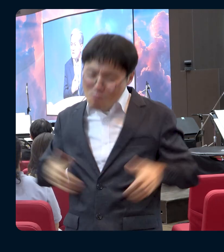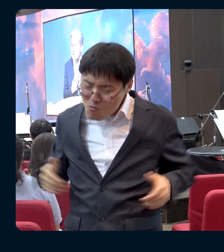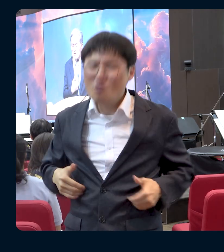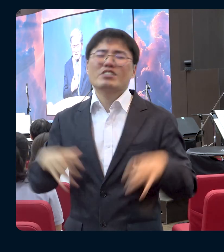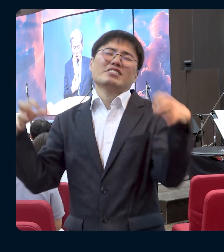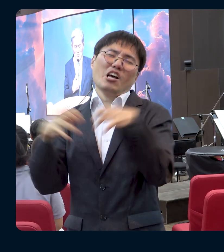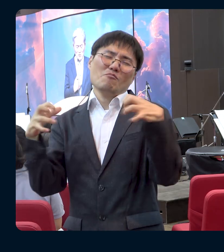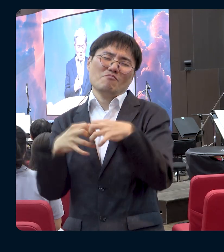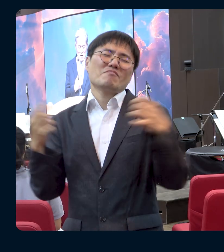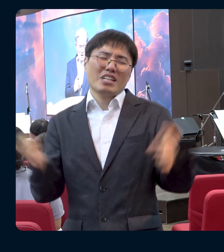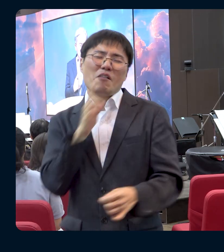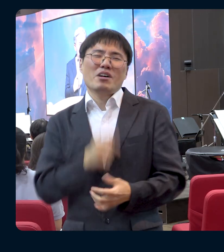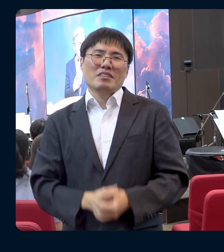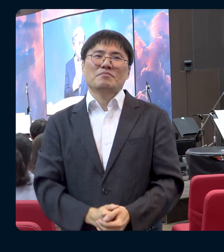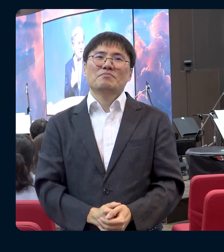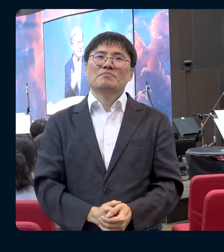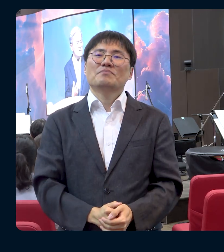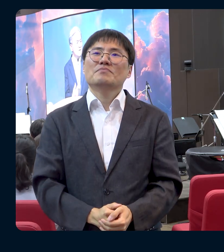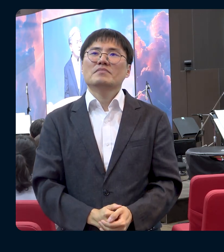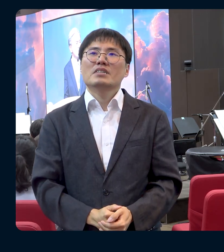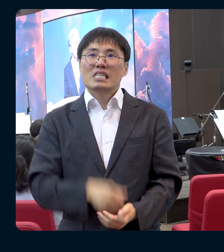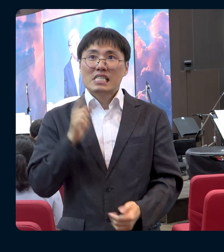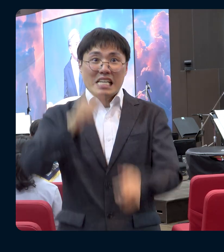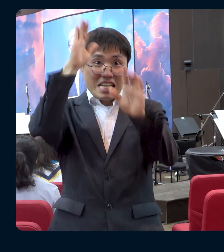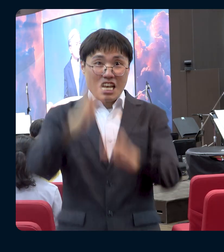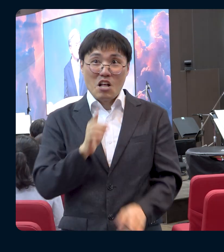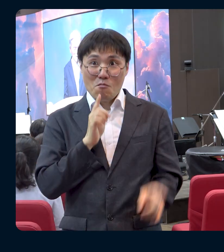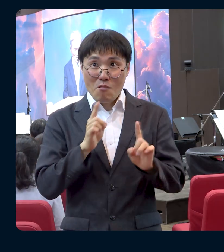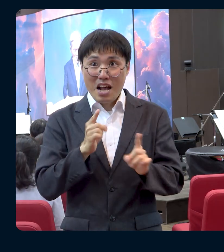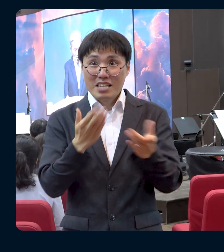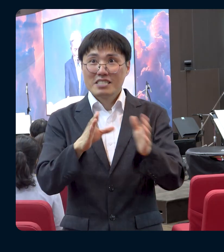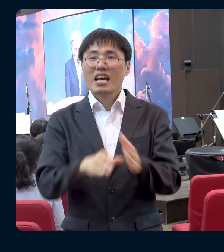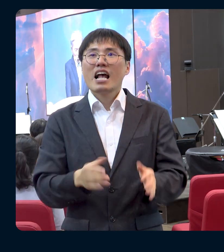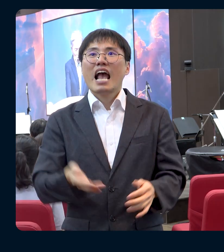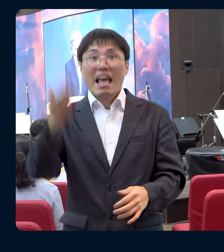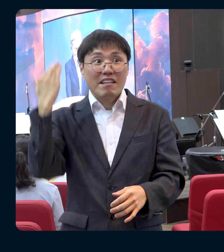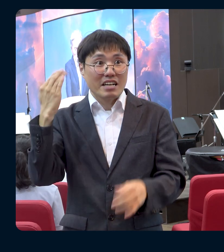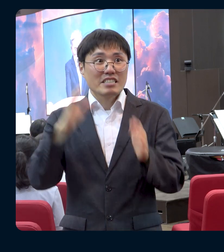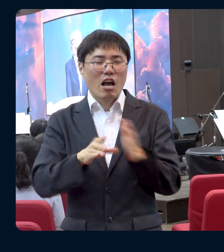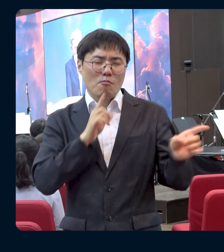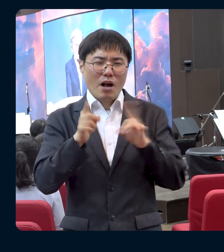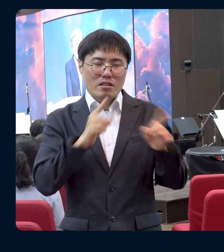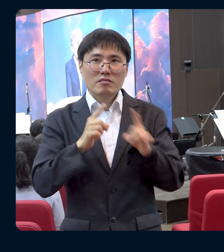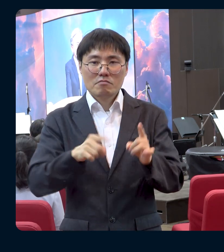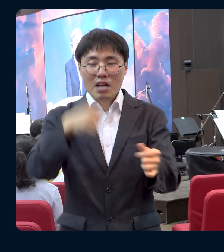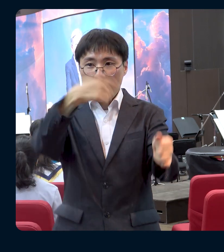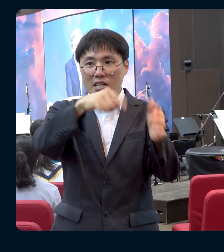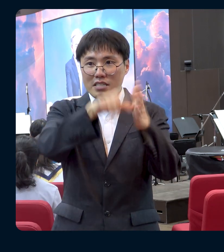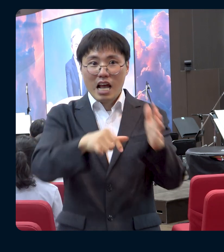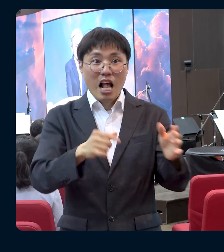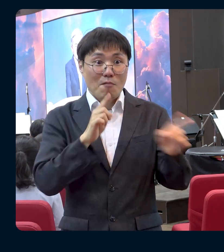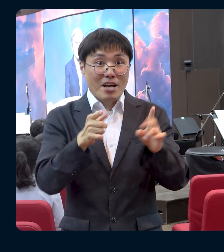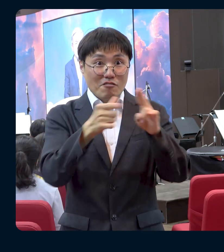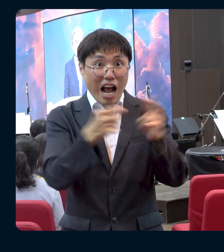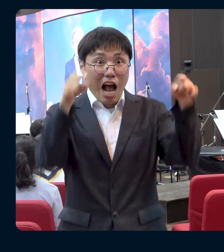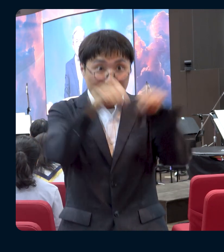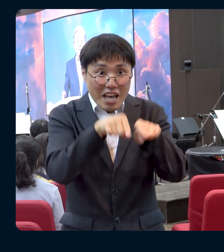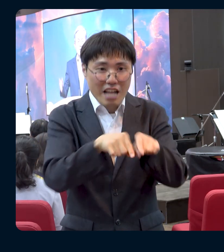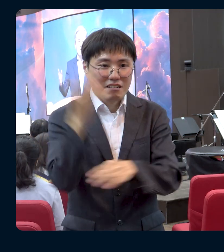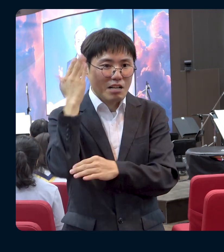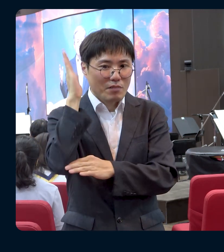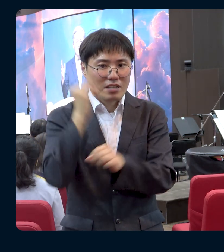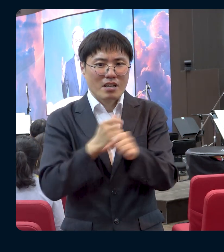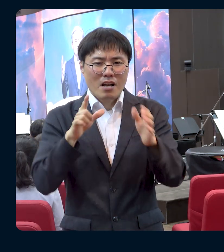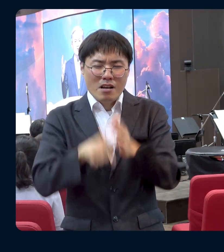해야 하는 그런 싸움이었다. 예, 이 이야기 할 때 그때 제가 첫 번째 말씀과 함께 하나님과 함께